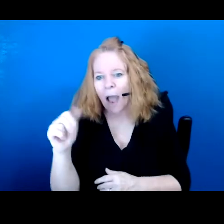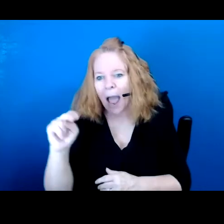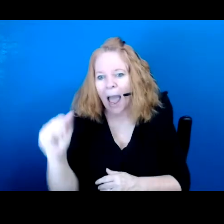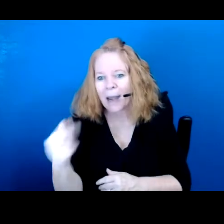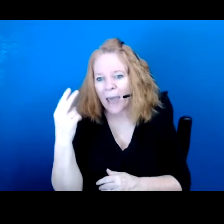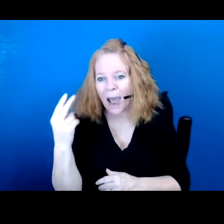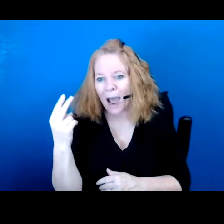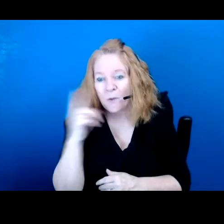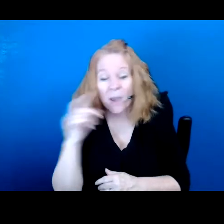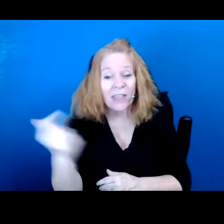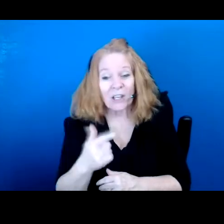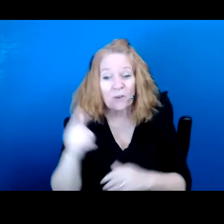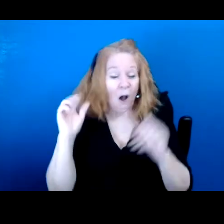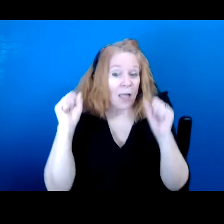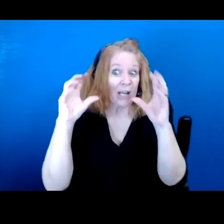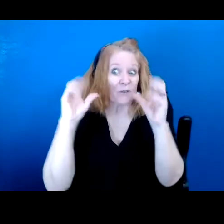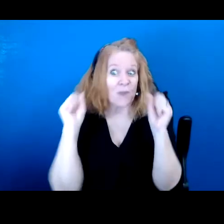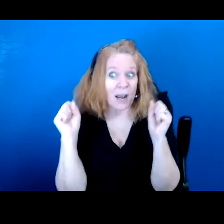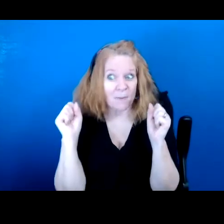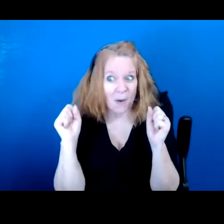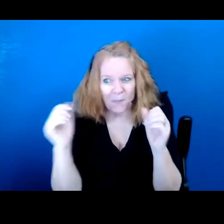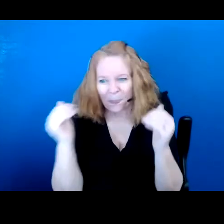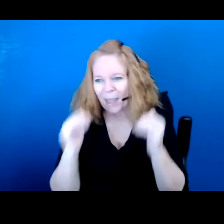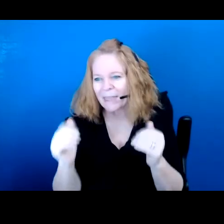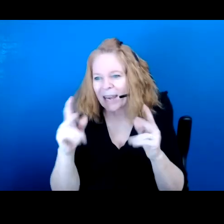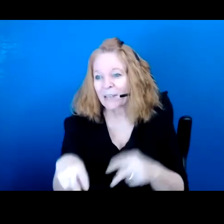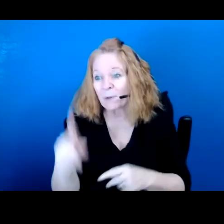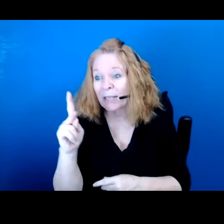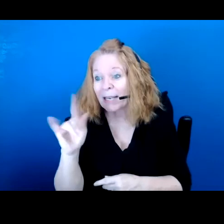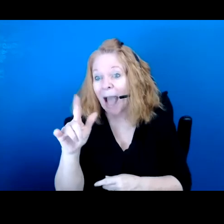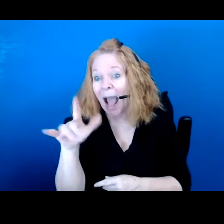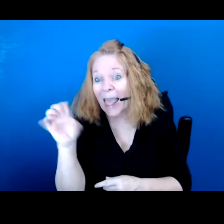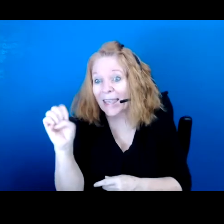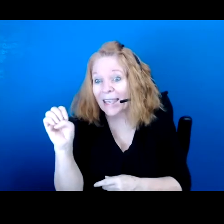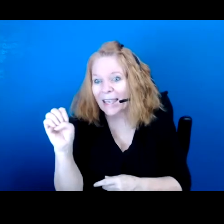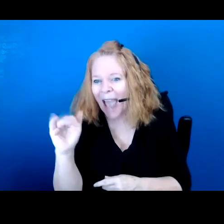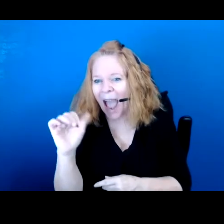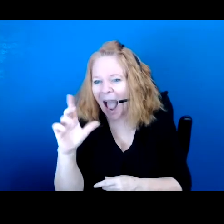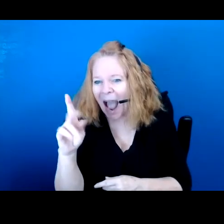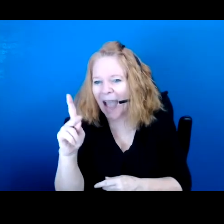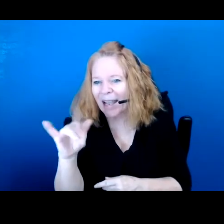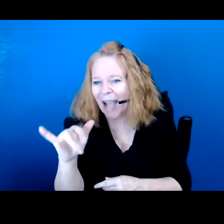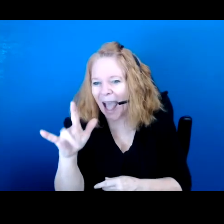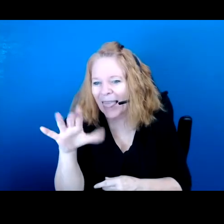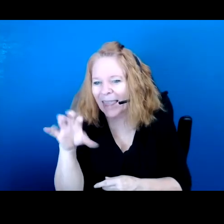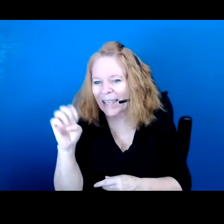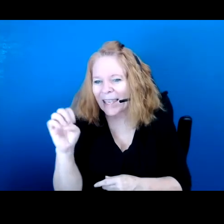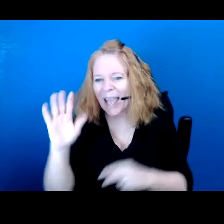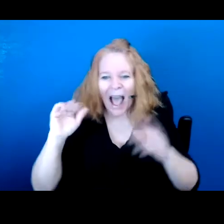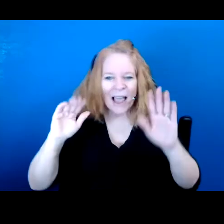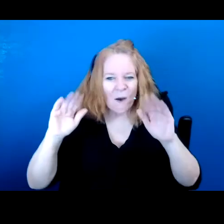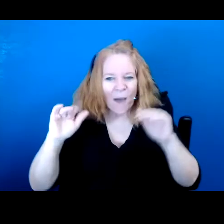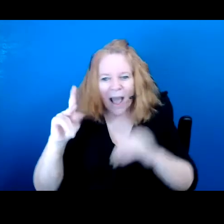saludos que está aquí que bueno ustedes han sido todos increíbles y en próximo lugar tenemos a carl y charly charly